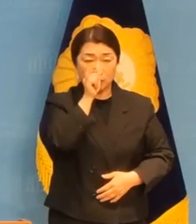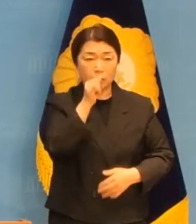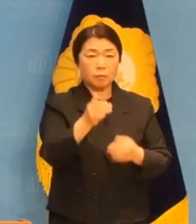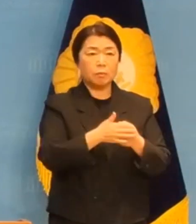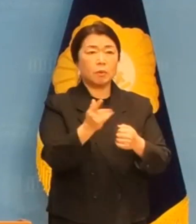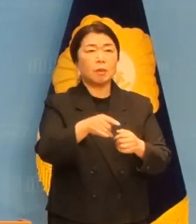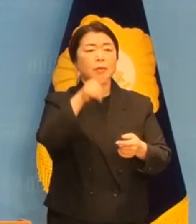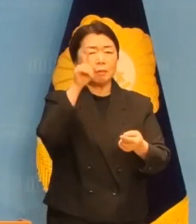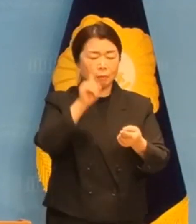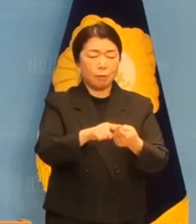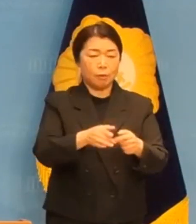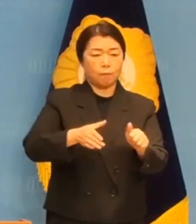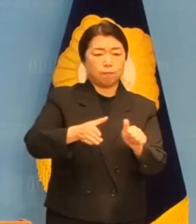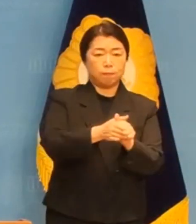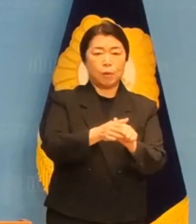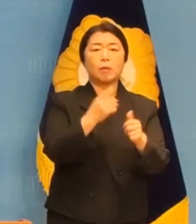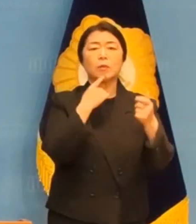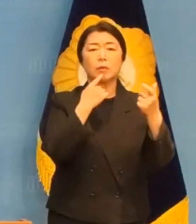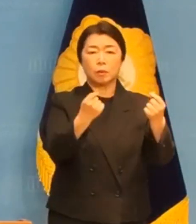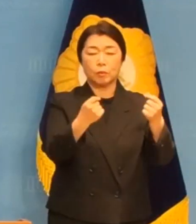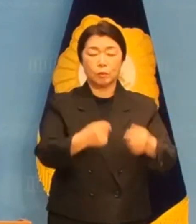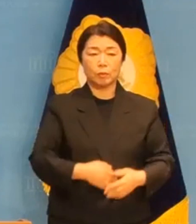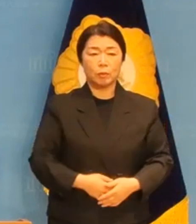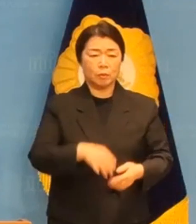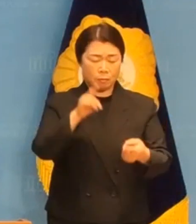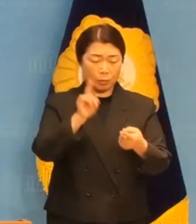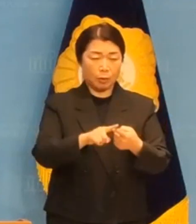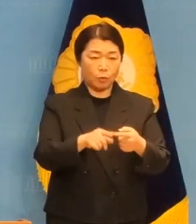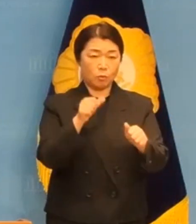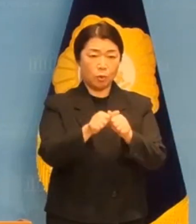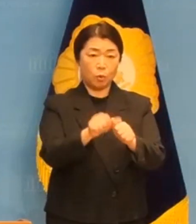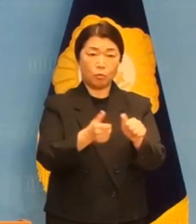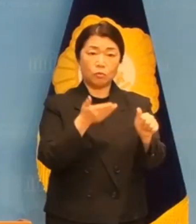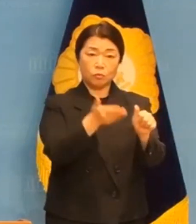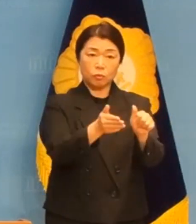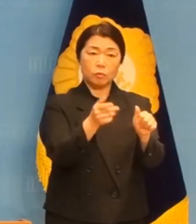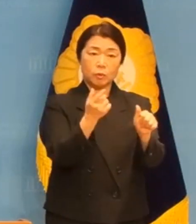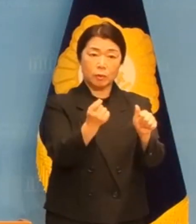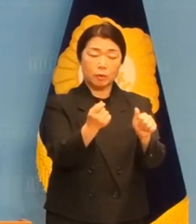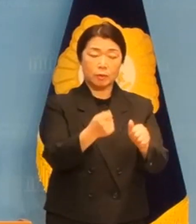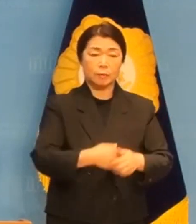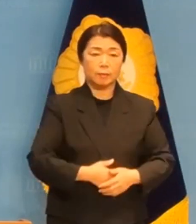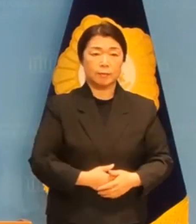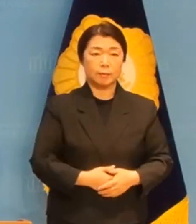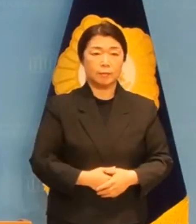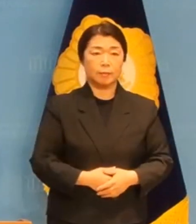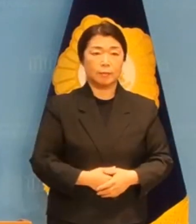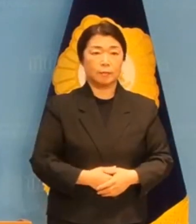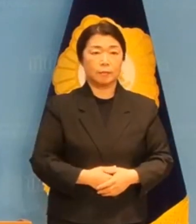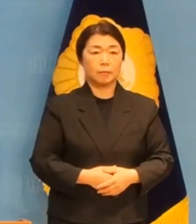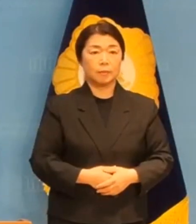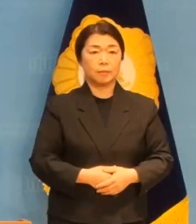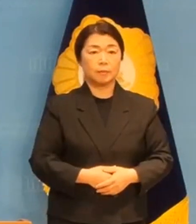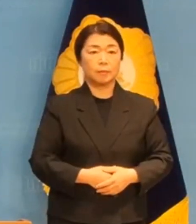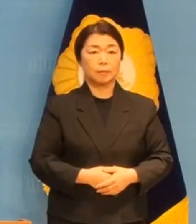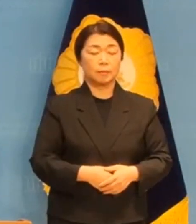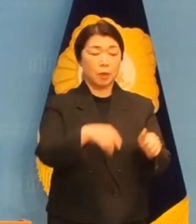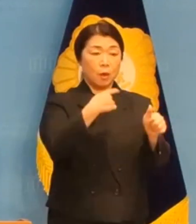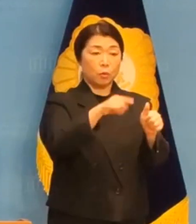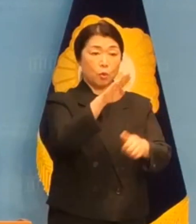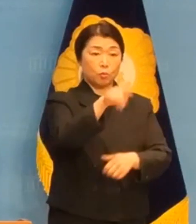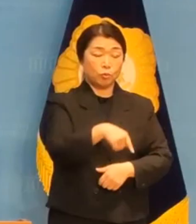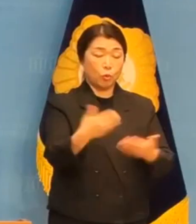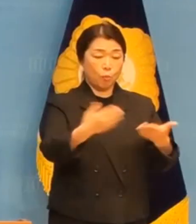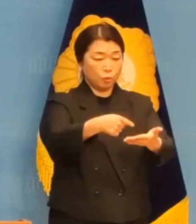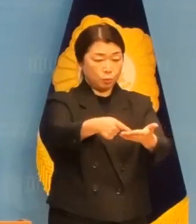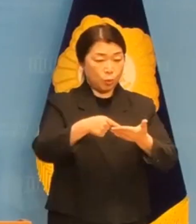압박이자 다음 대상에 대한 노골적인 경고 메시지를 보내고 있습니다. 교육부